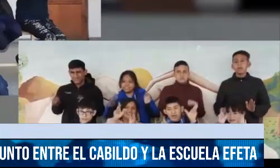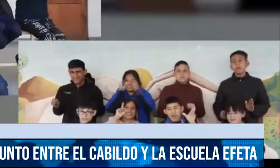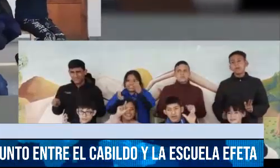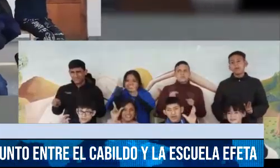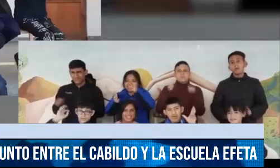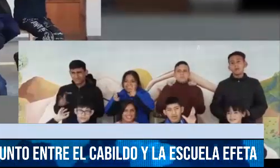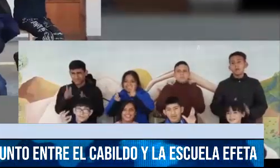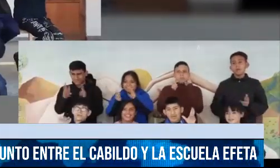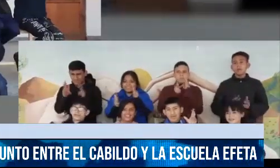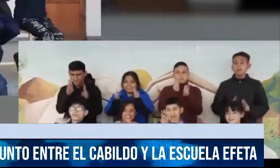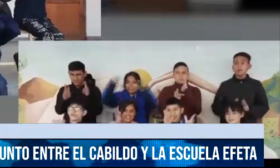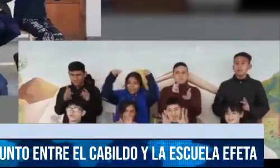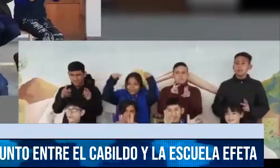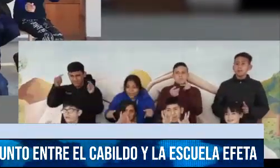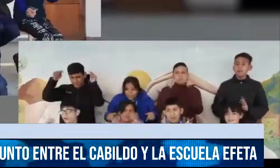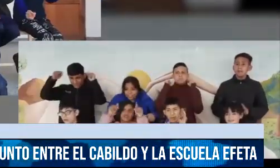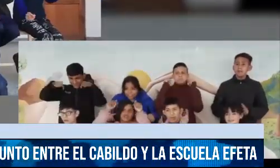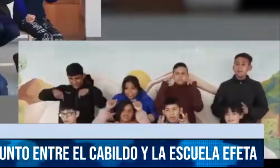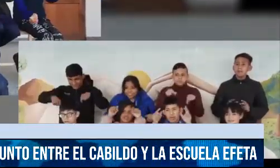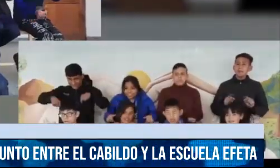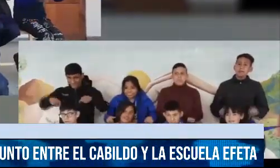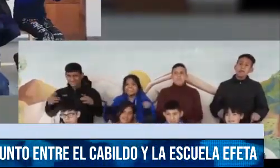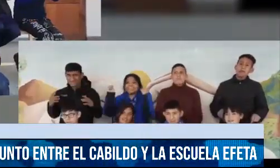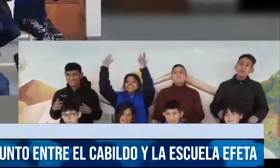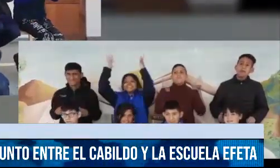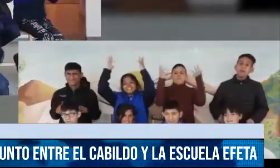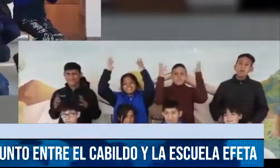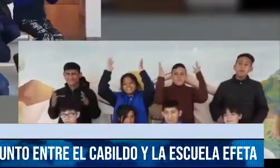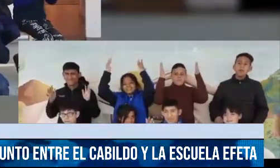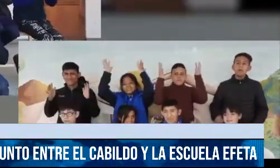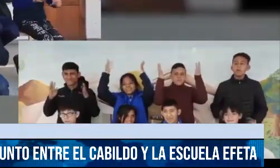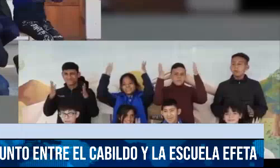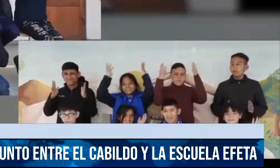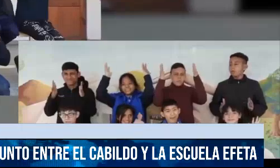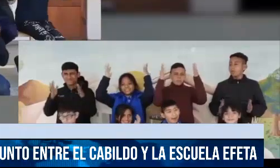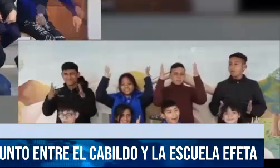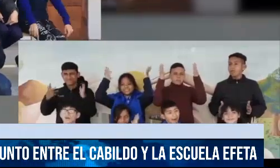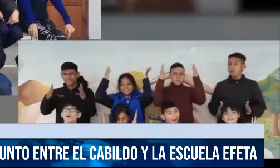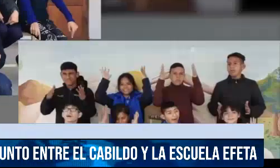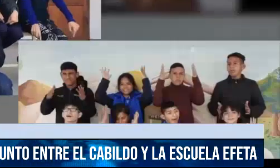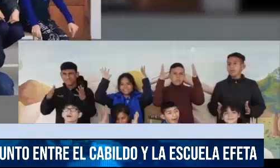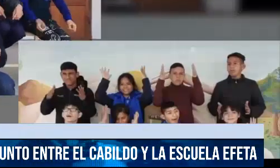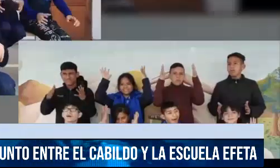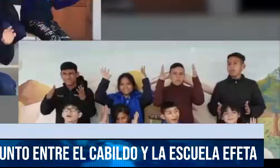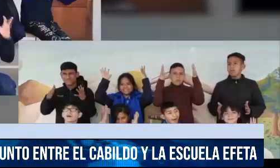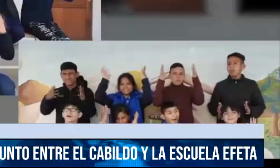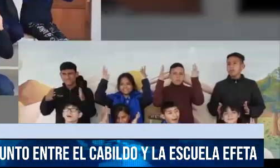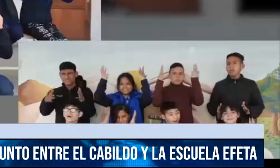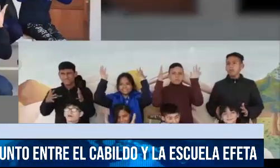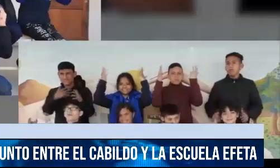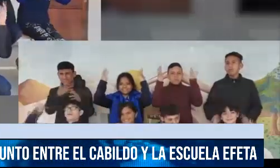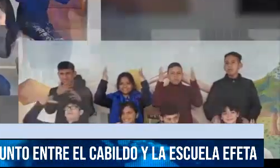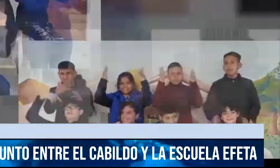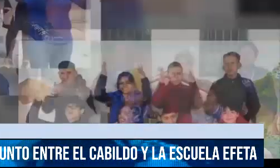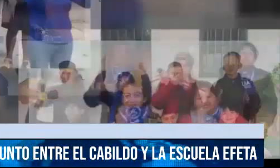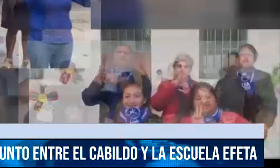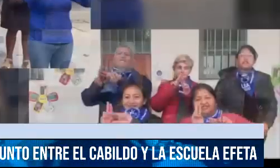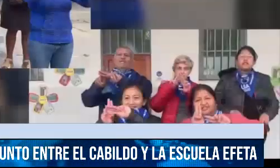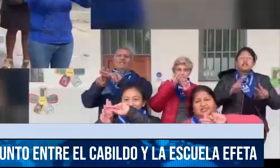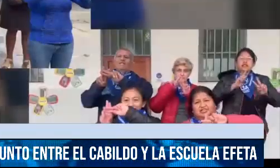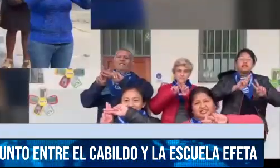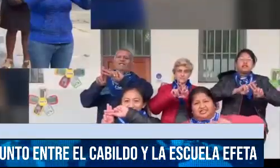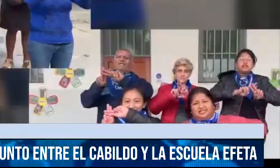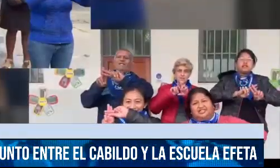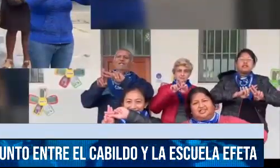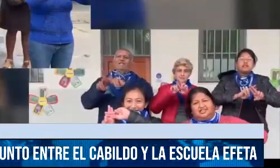proyectos interinstitucionales, entonces de ahí surge la idea. Además de ser profe de educación especial, soy maestra de folclore,